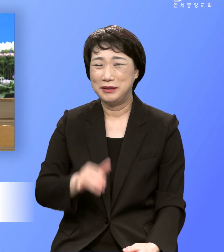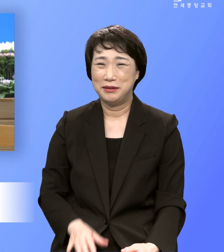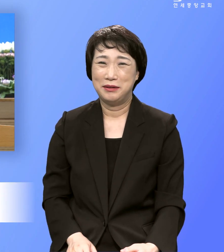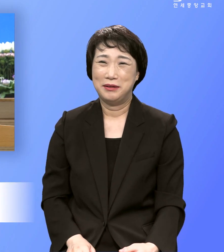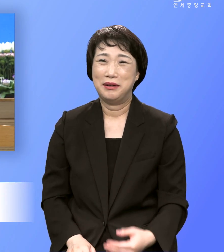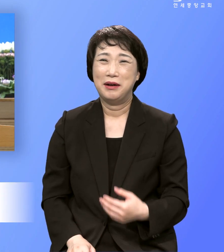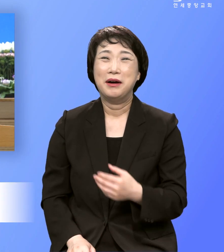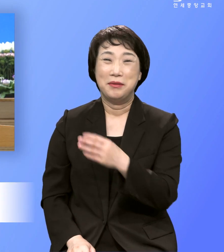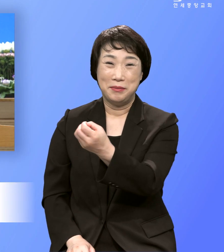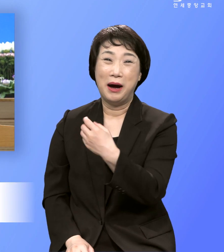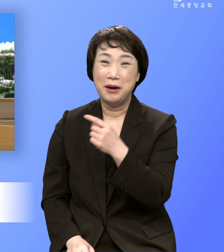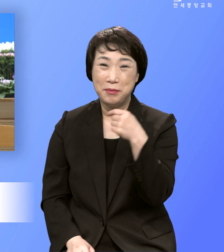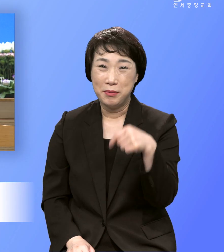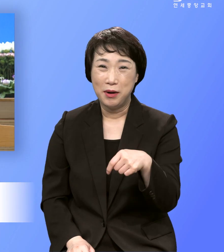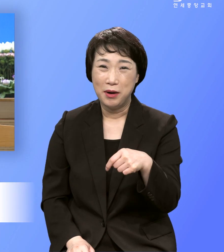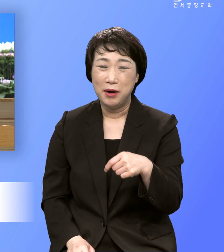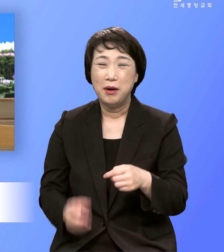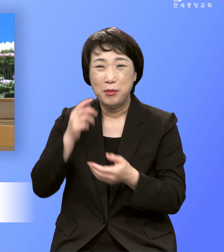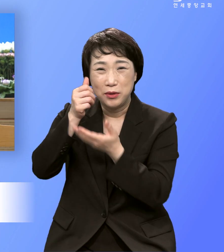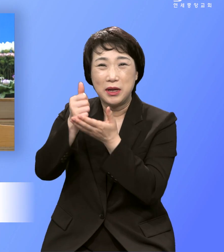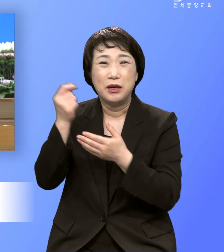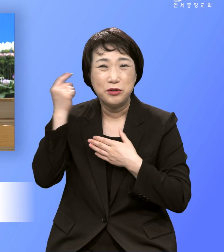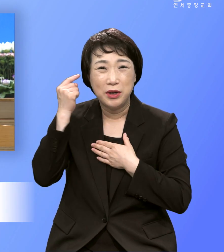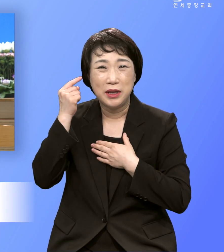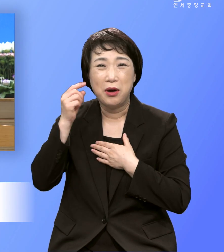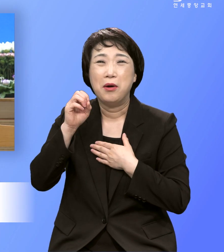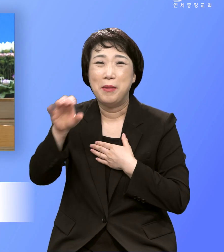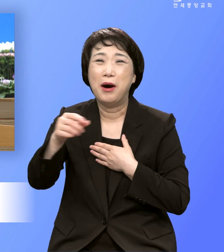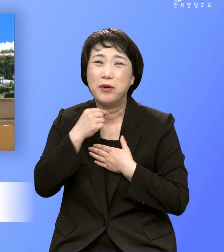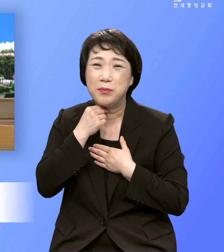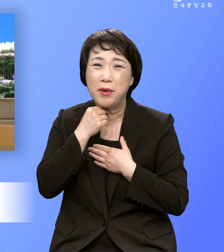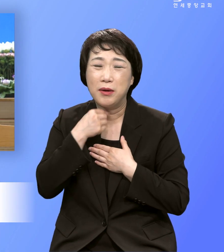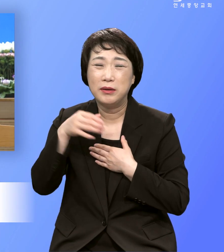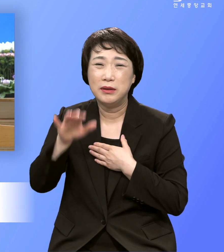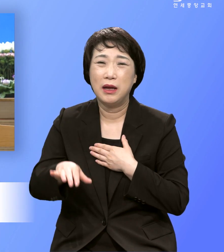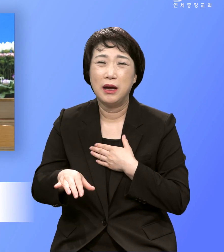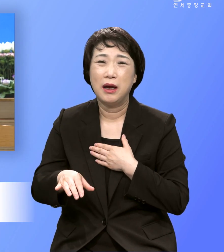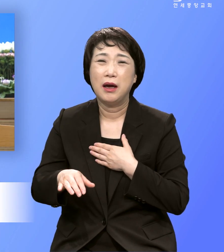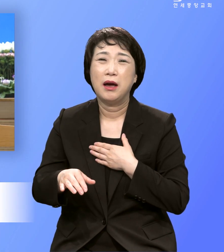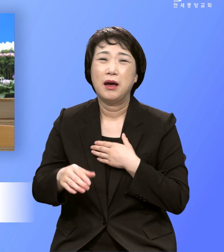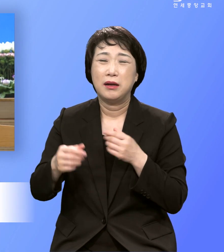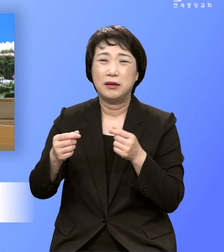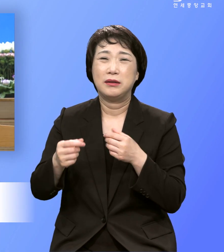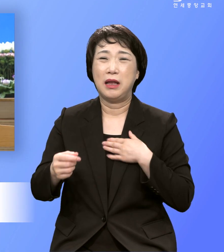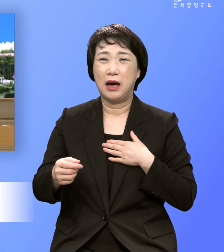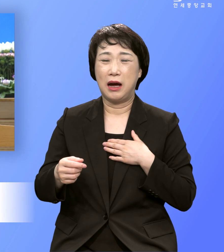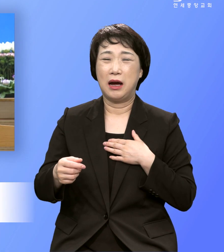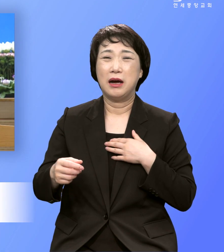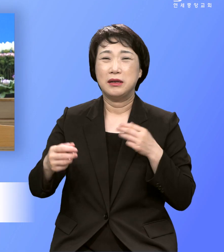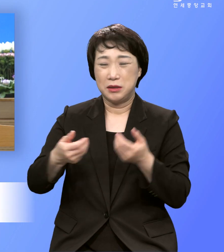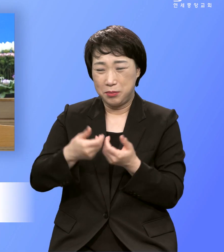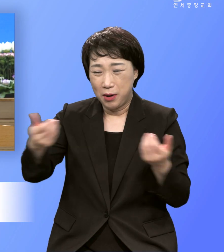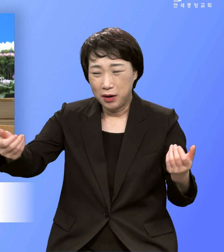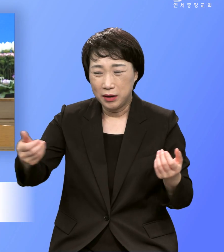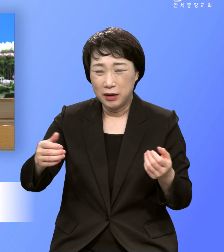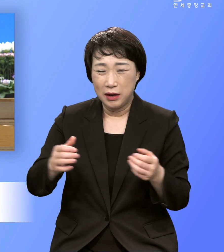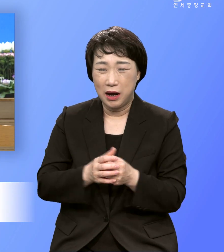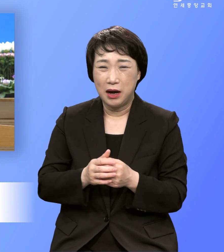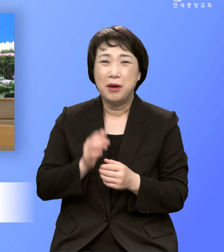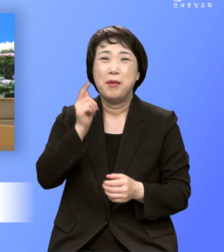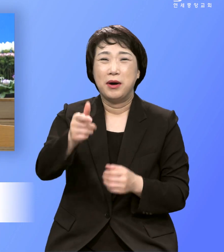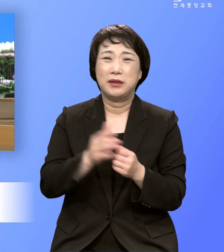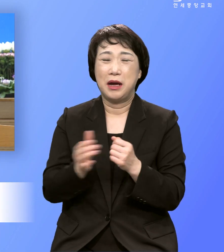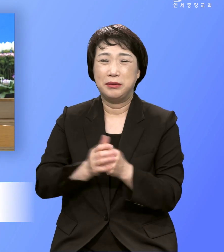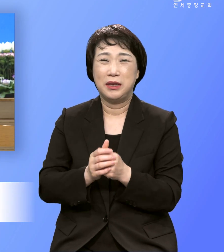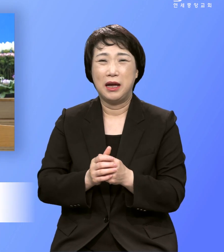그래서 하는 말이 뭐라고 하냐. 목사님 귀에 대고 말을 하고 싶은데 너무 멀어서 귀에 안 들리니까 목사님 나 좀